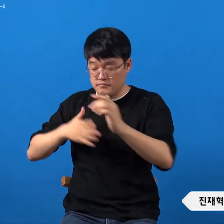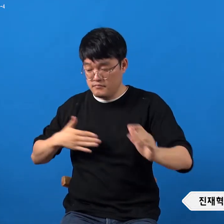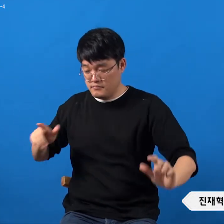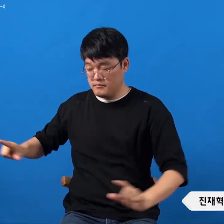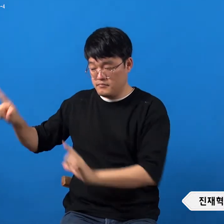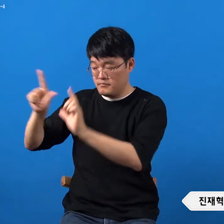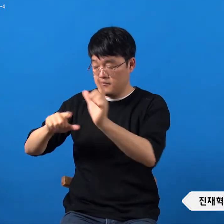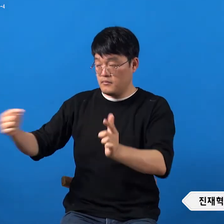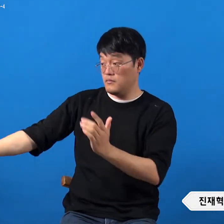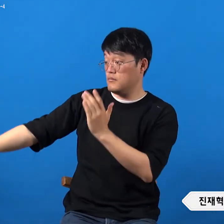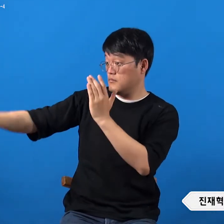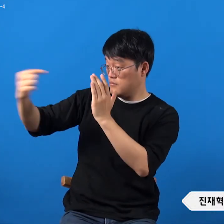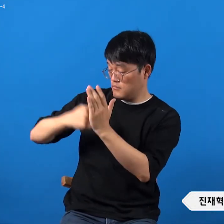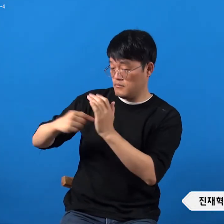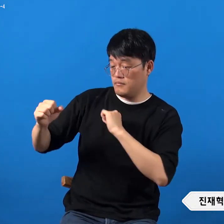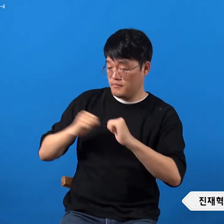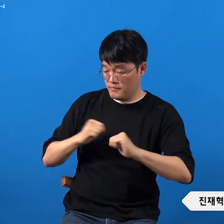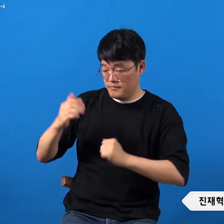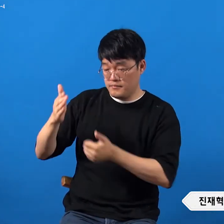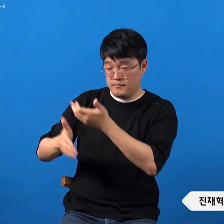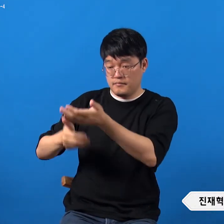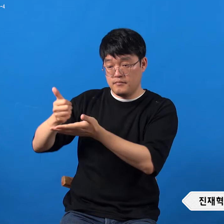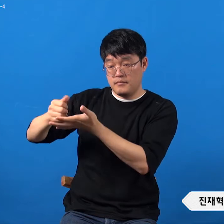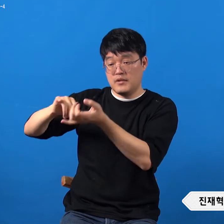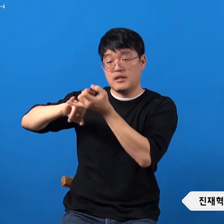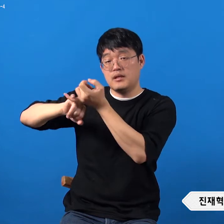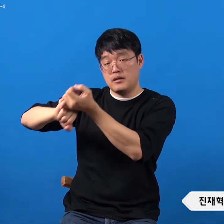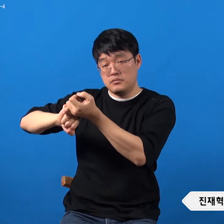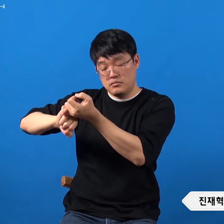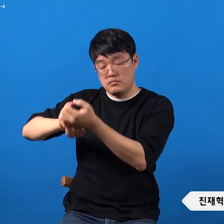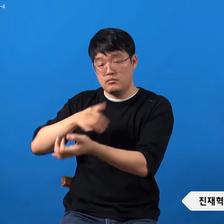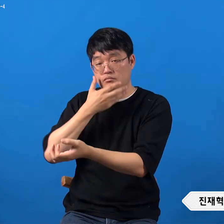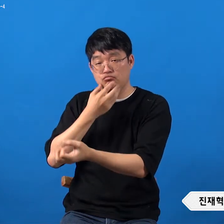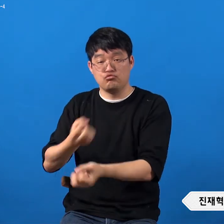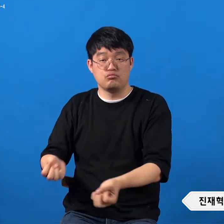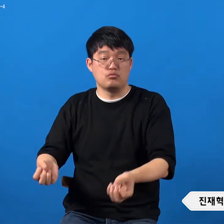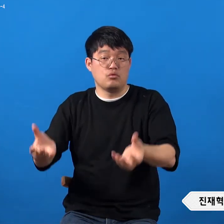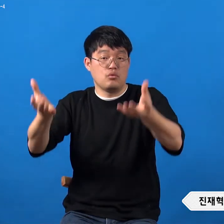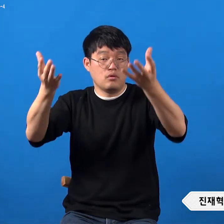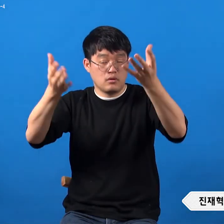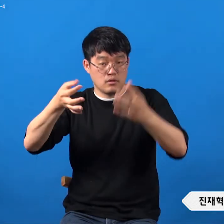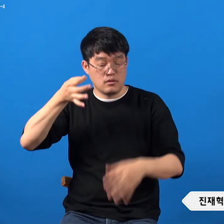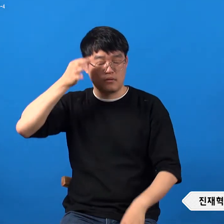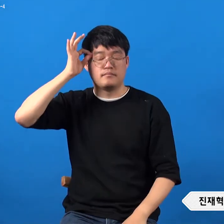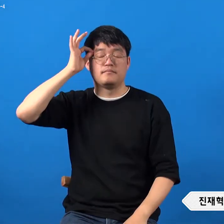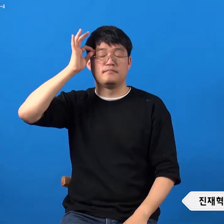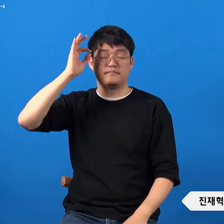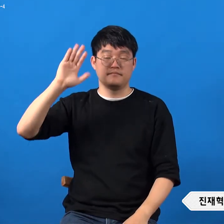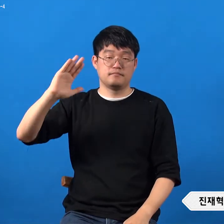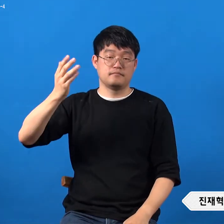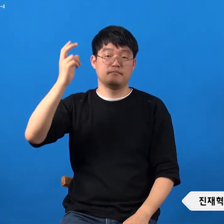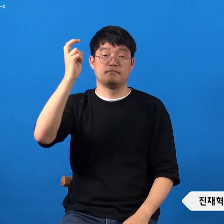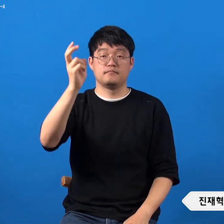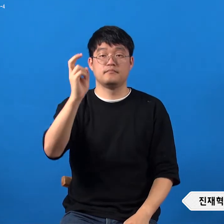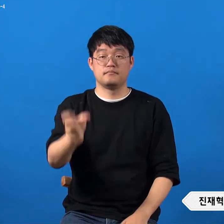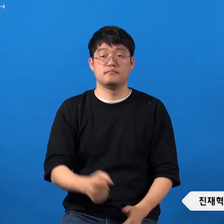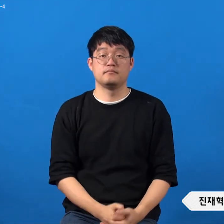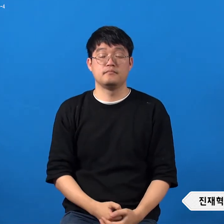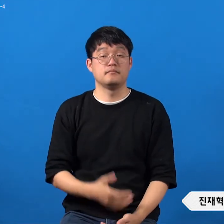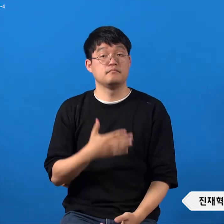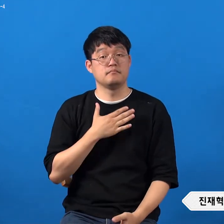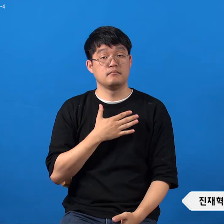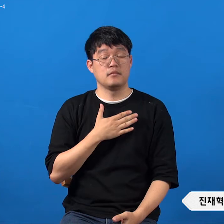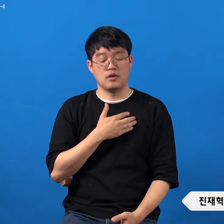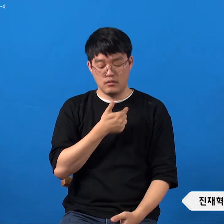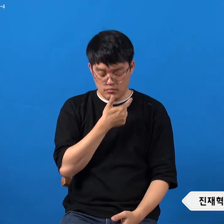삶에 역사하시는 하나님의 약속의 축복을 그는 깨닫지 않았겠습니까? 아, 내가